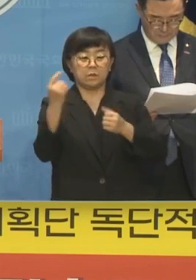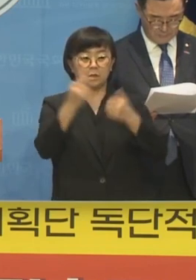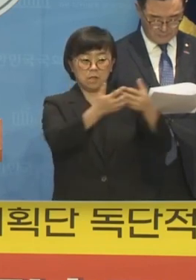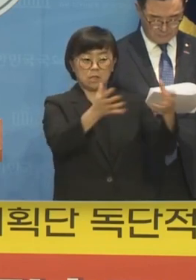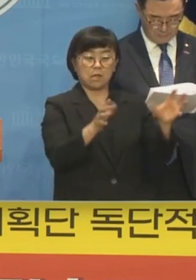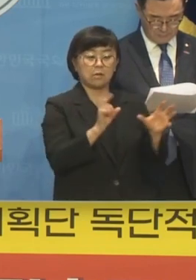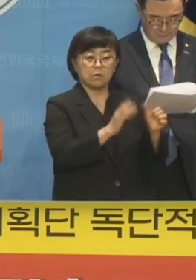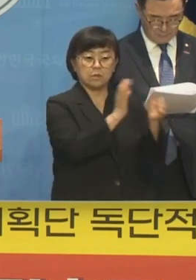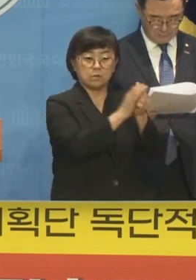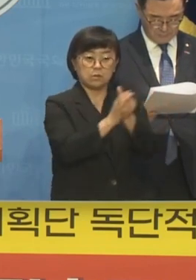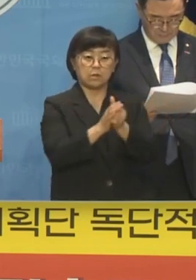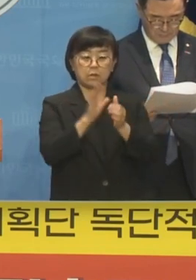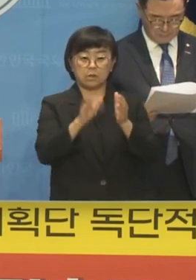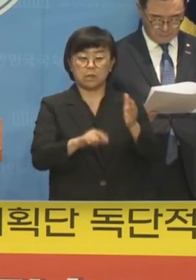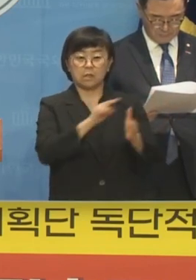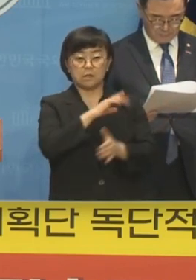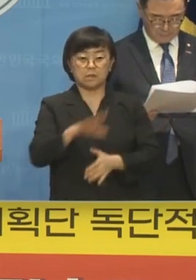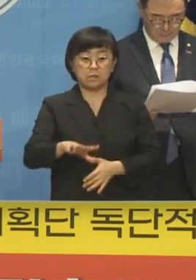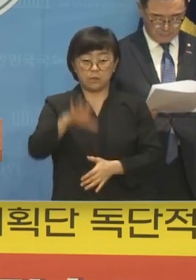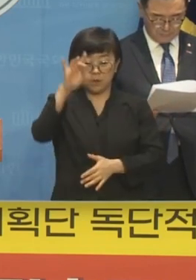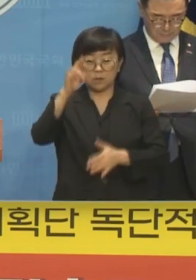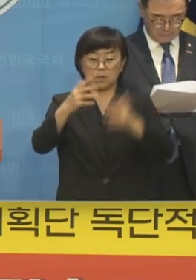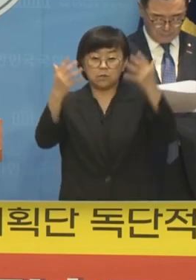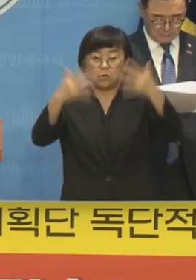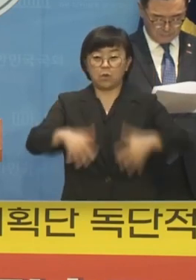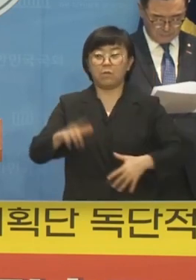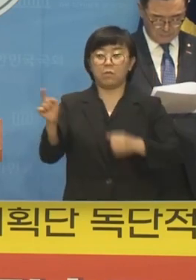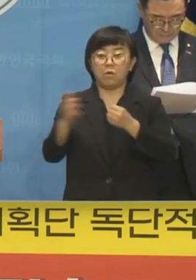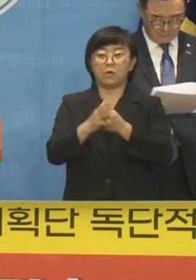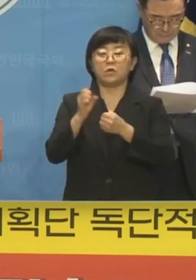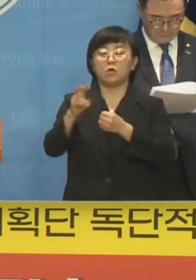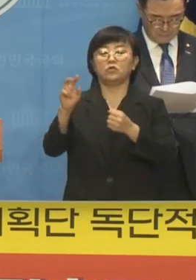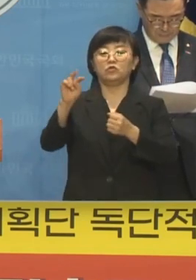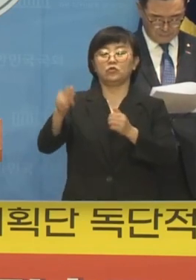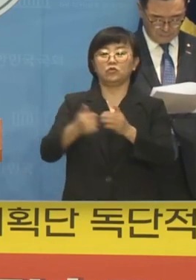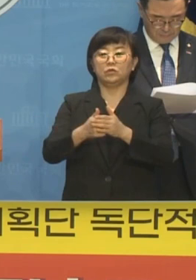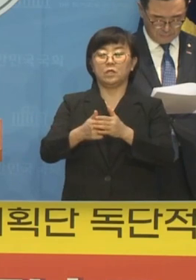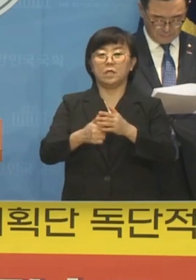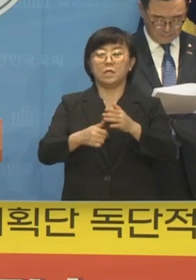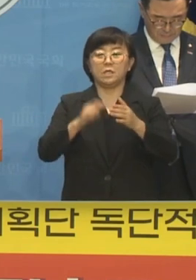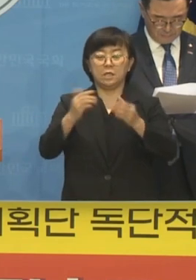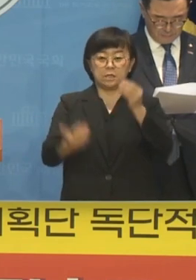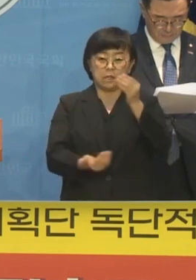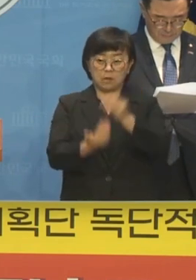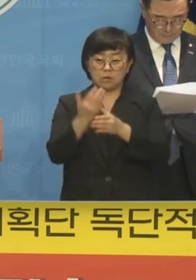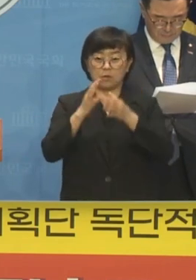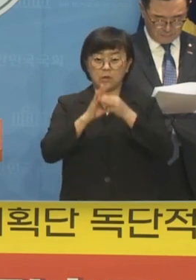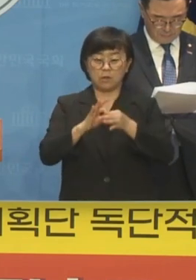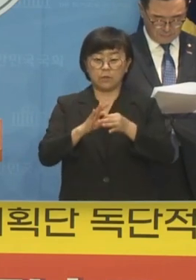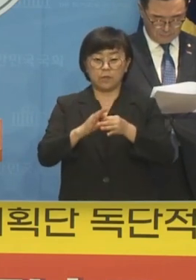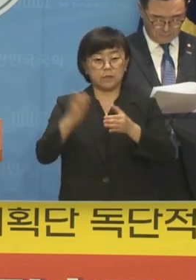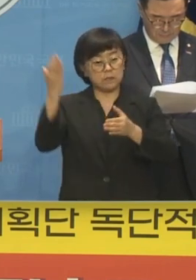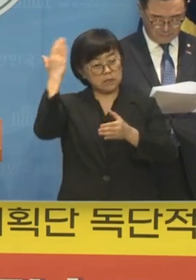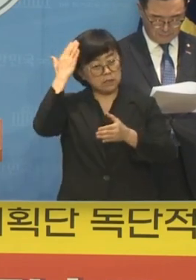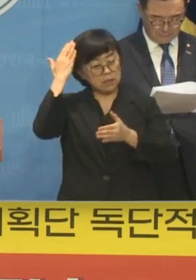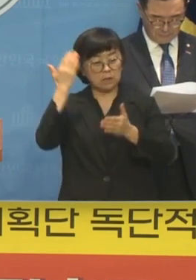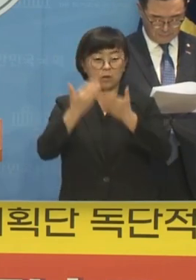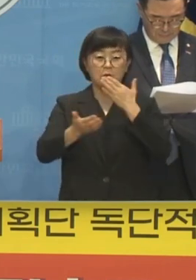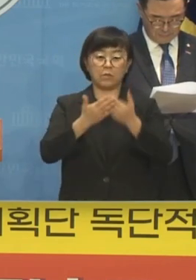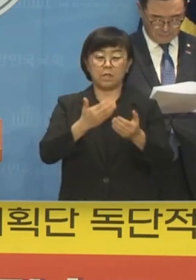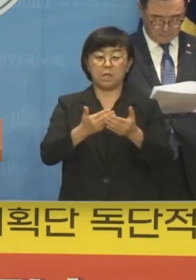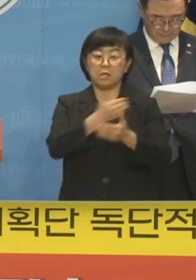이촉 시 가장 우선시 되는 조건은 여수 순천 11구 사건에 관한 학식과 경험이